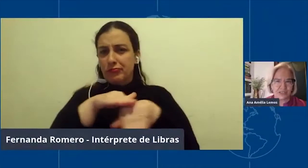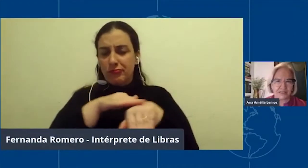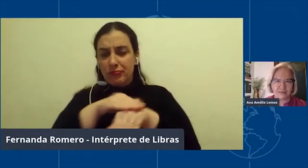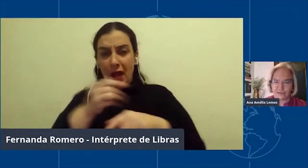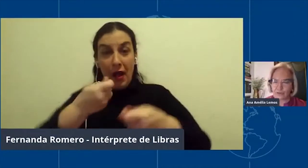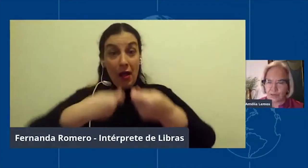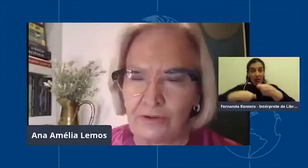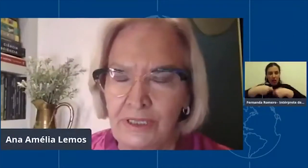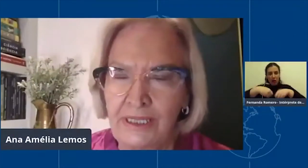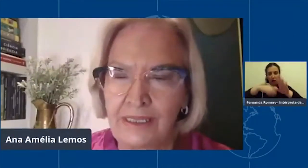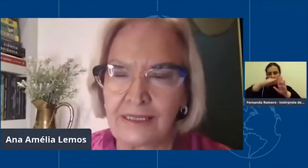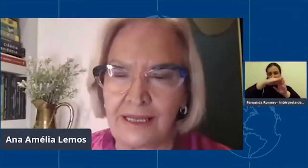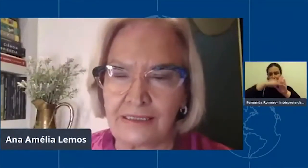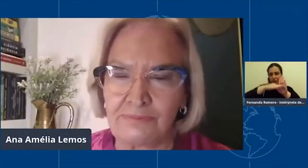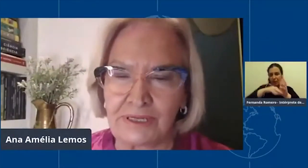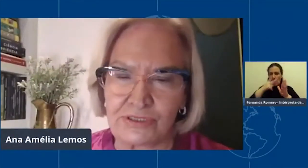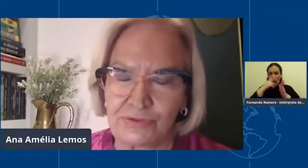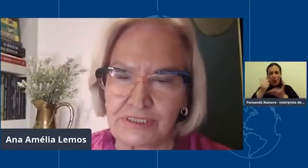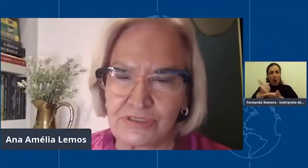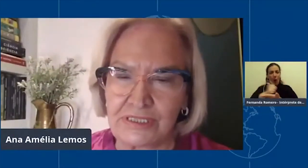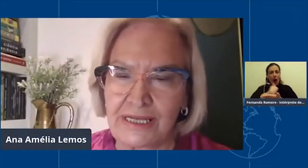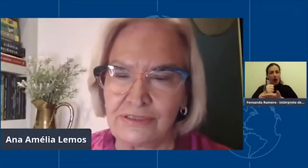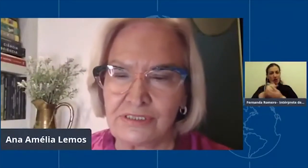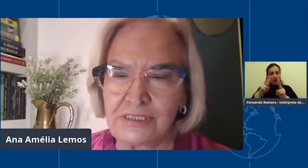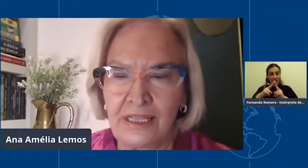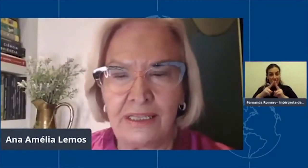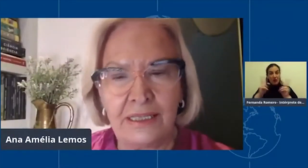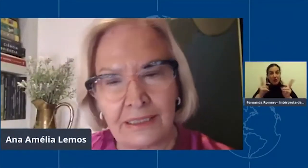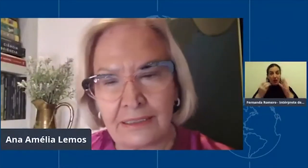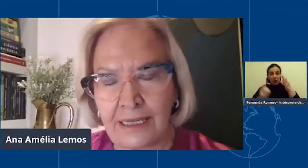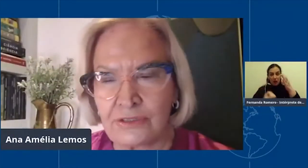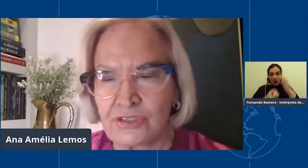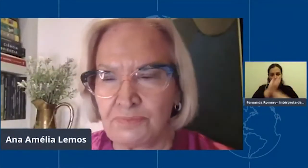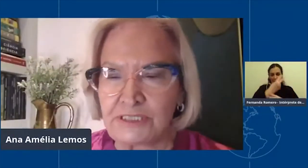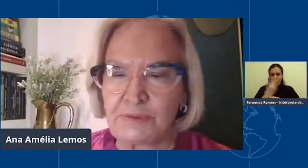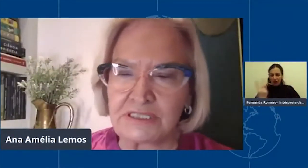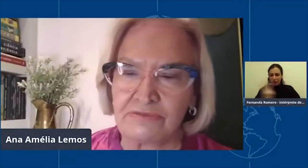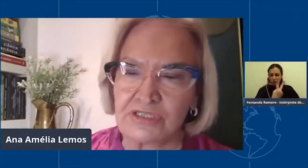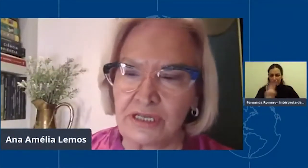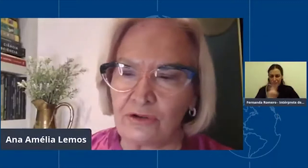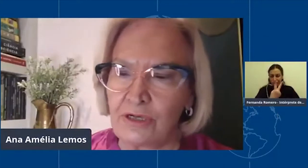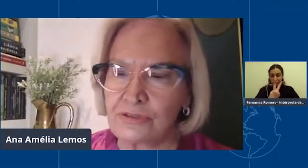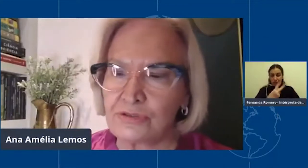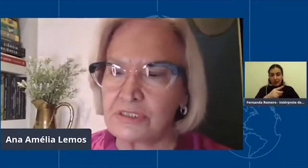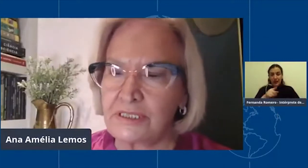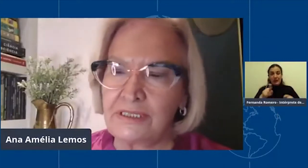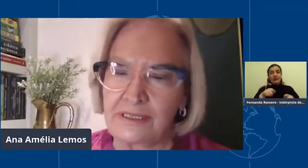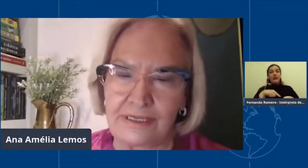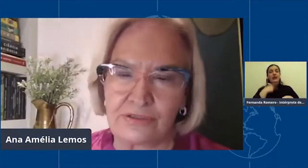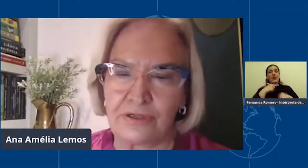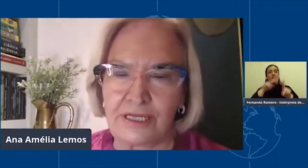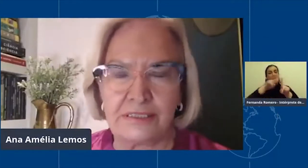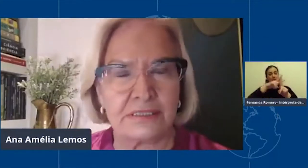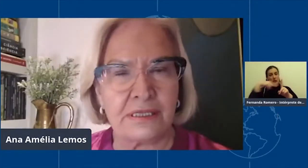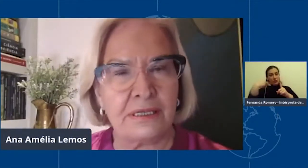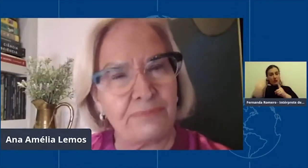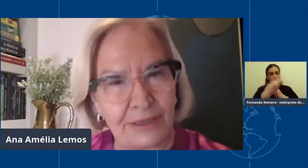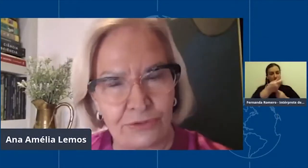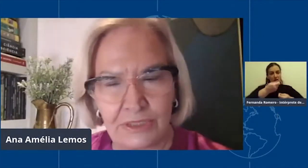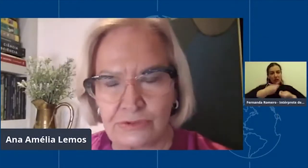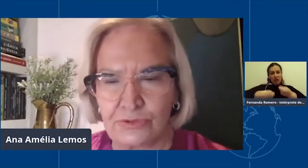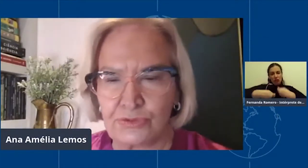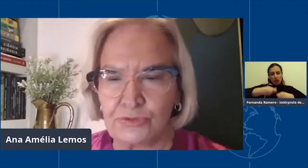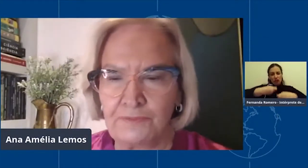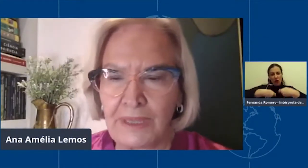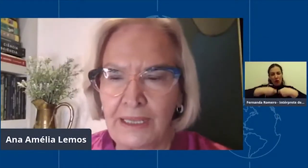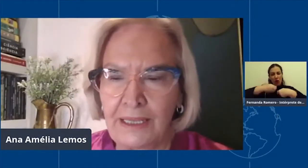programa de agenda virtual criada pelas duas entidades, e tratar de perspectivas de negócios internacionais